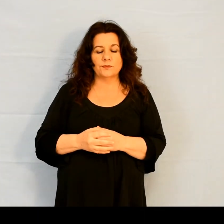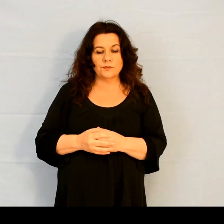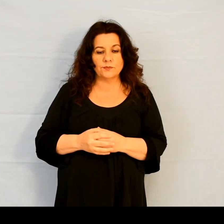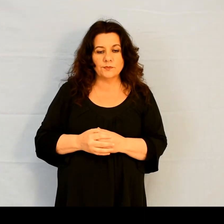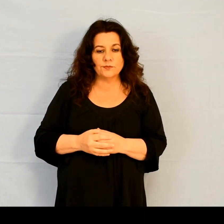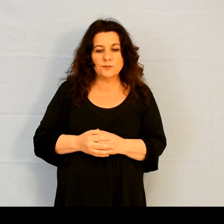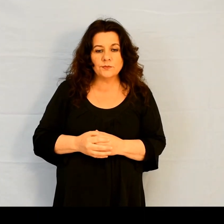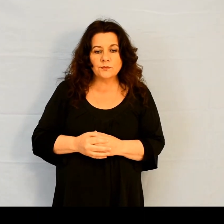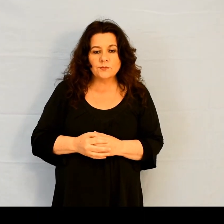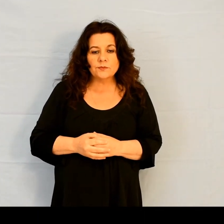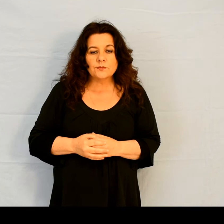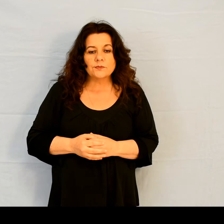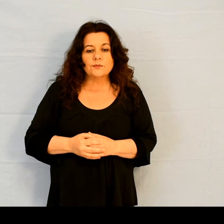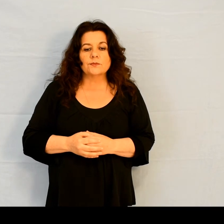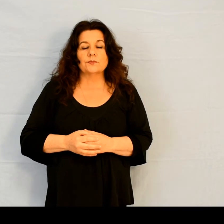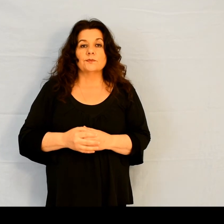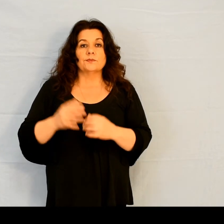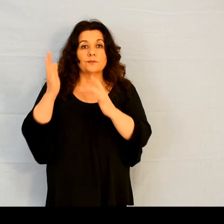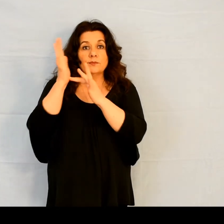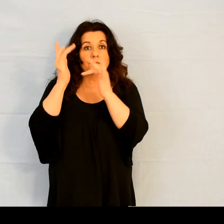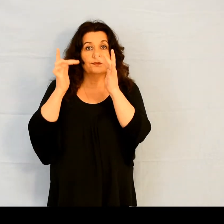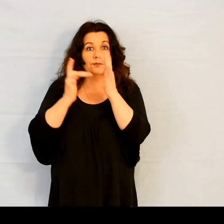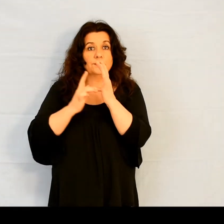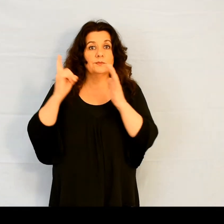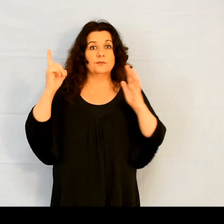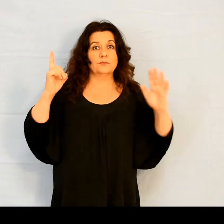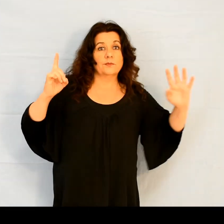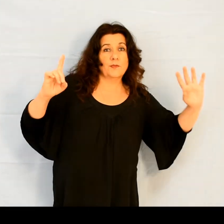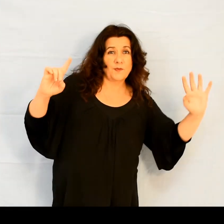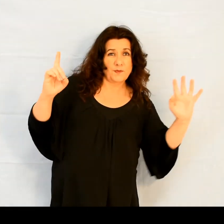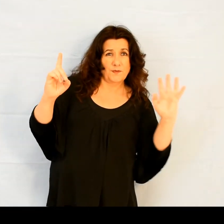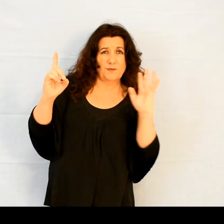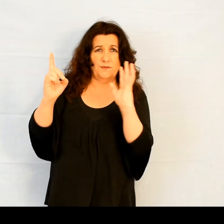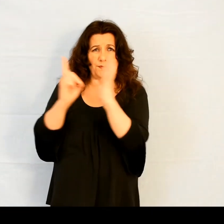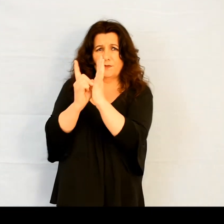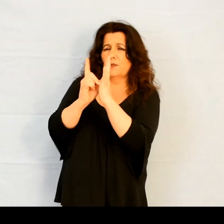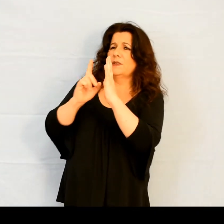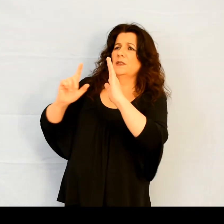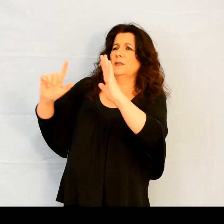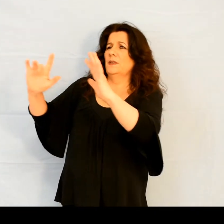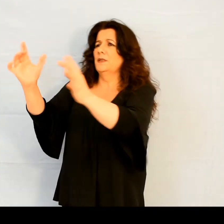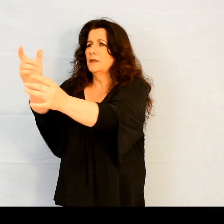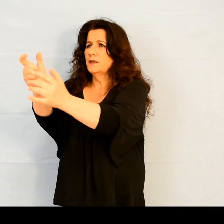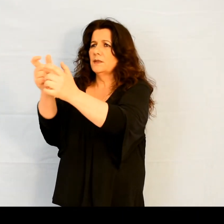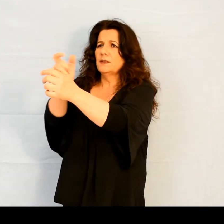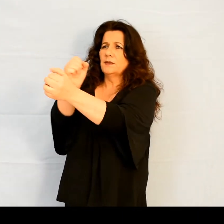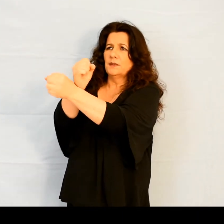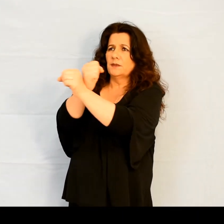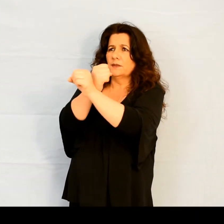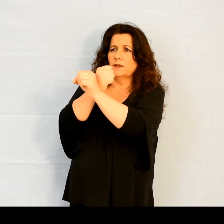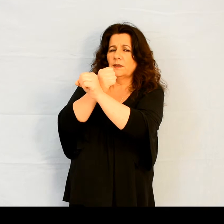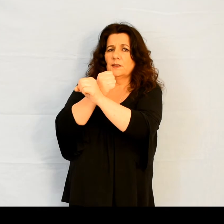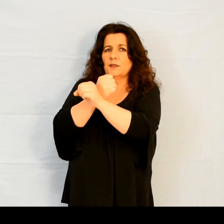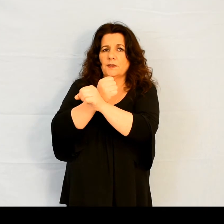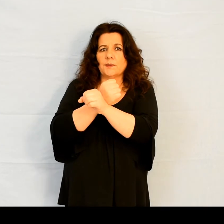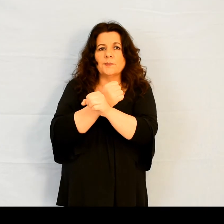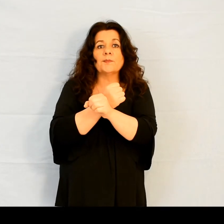Ils se saisirent de Jésus, et lui-même, portant sa croix, sortit en direction du lieu dit